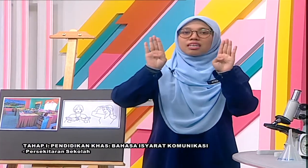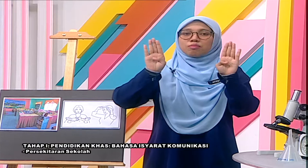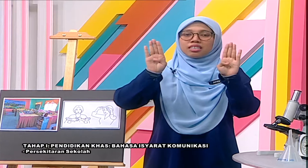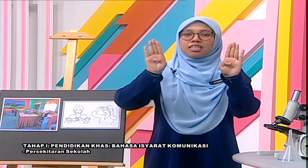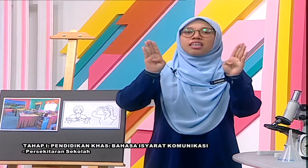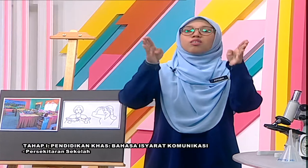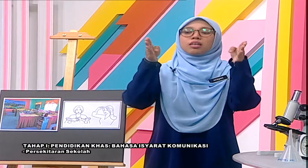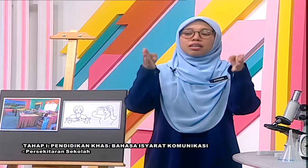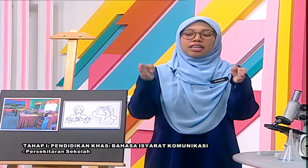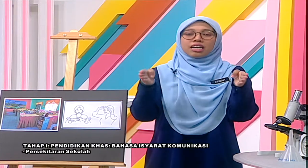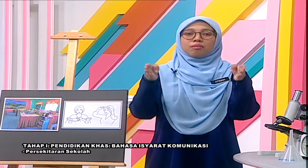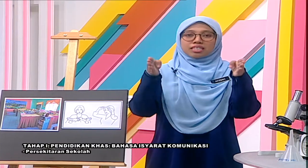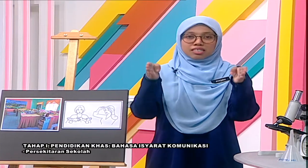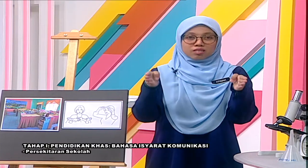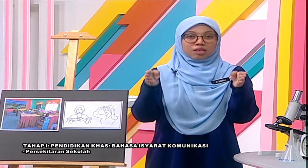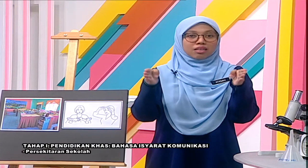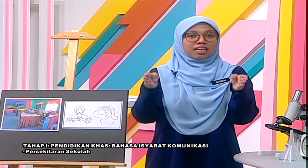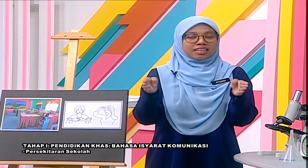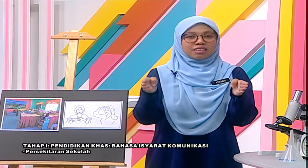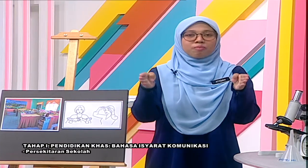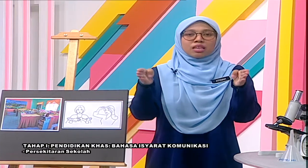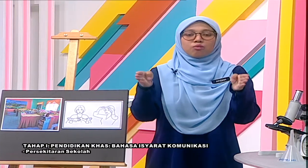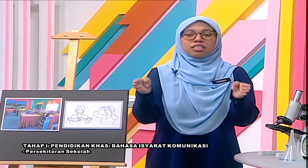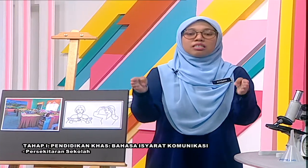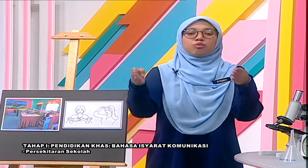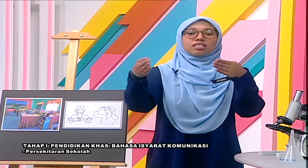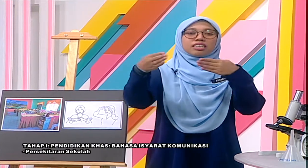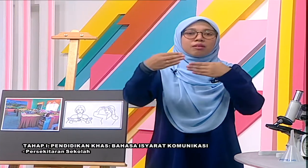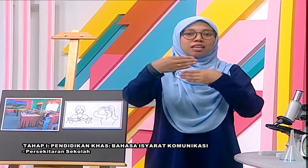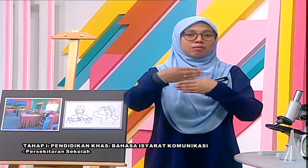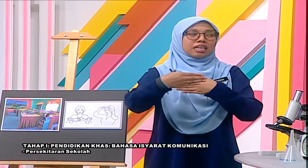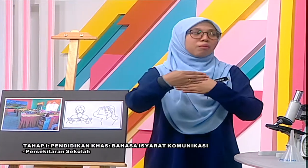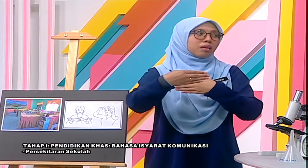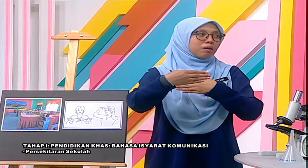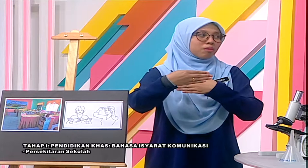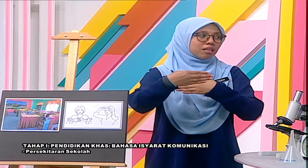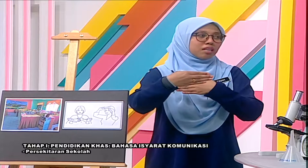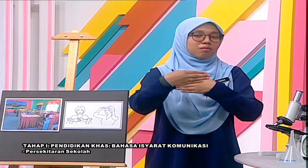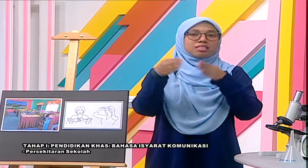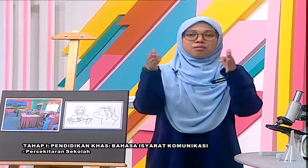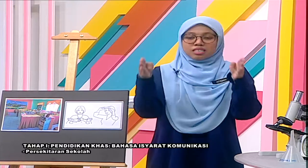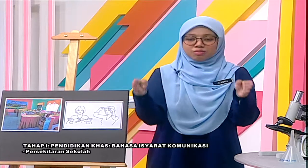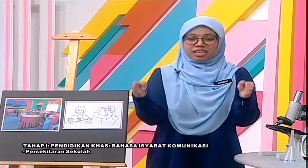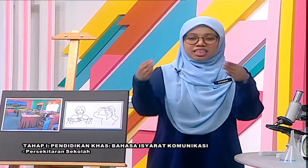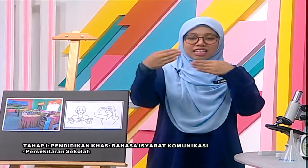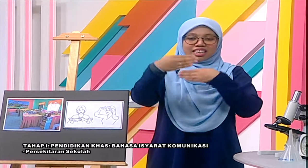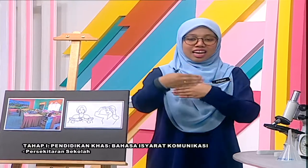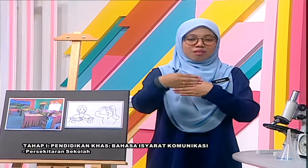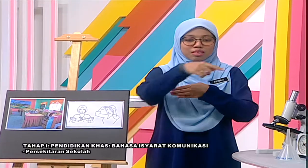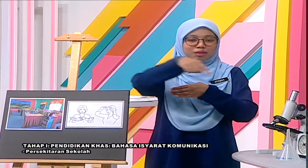B, okey, menghadap antara satu sama lain. Kemudian kita pusingkan menghadap ke dalam, tapak menghadap dalam. Jadi macam bilik. Macam empat